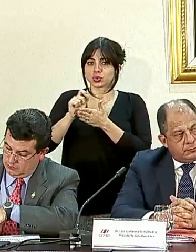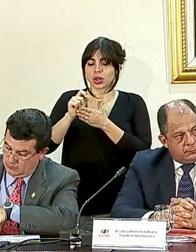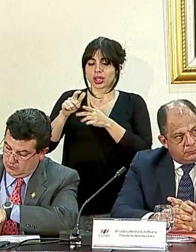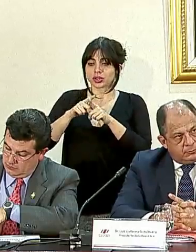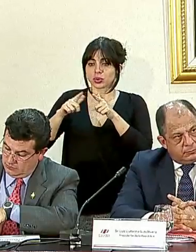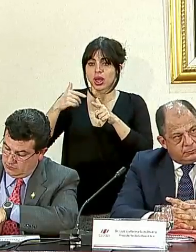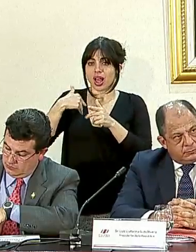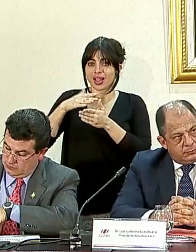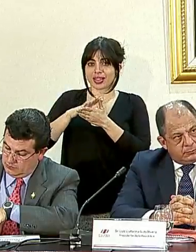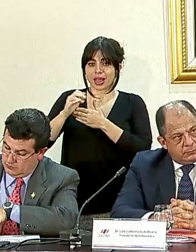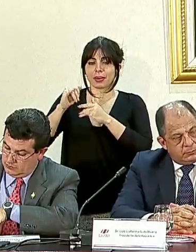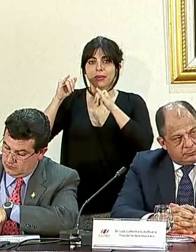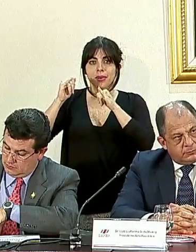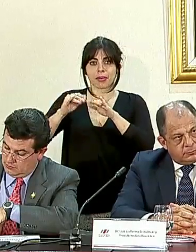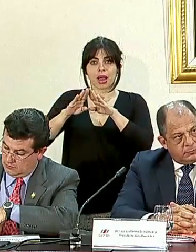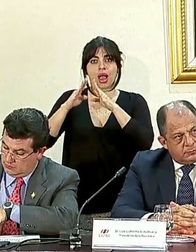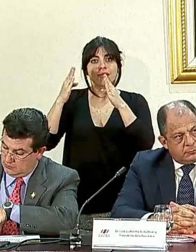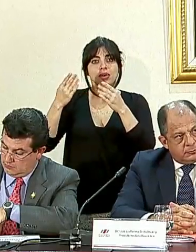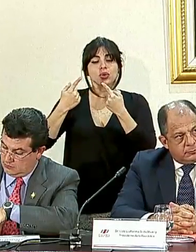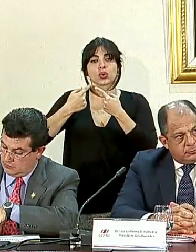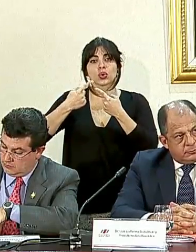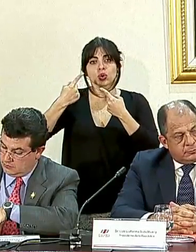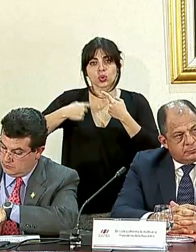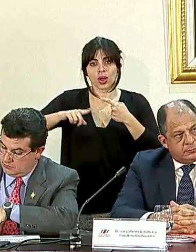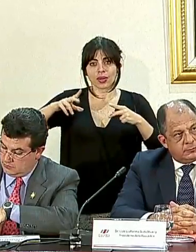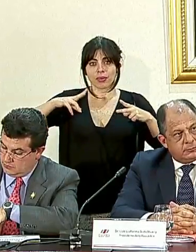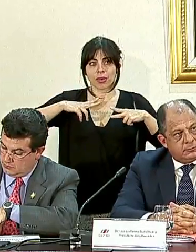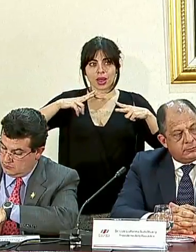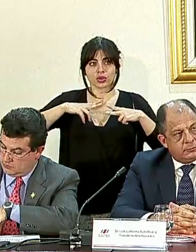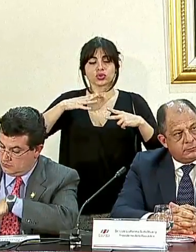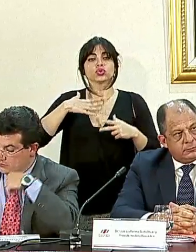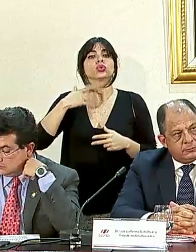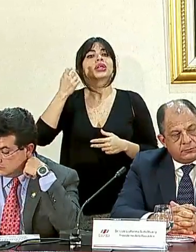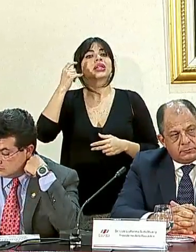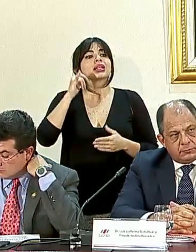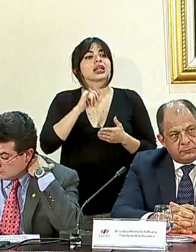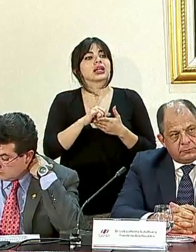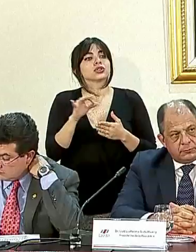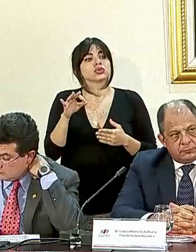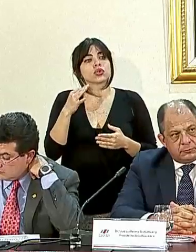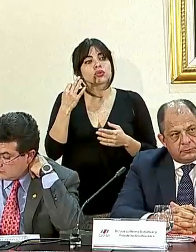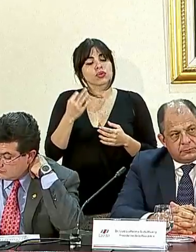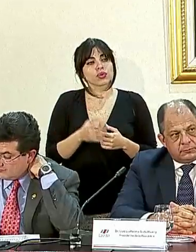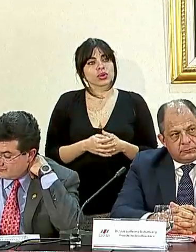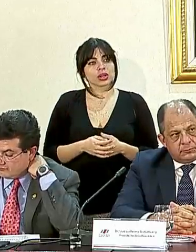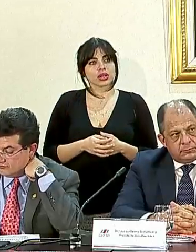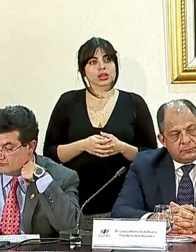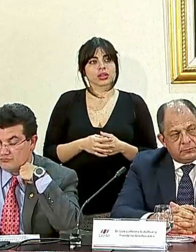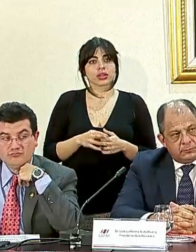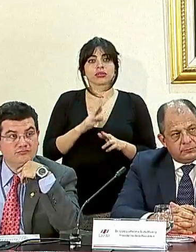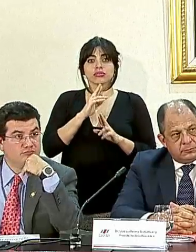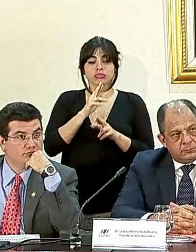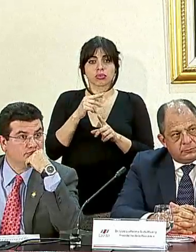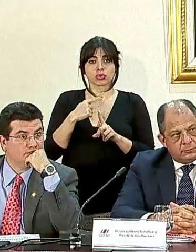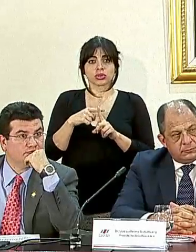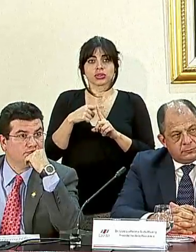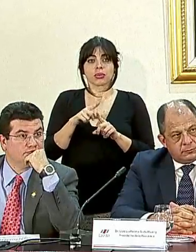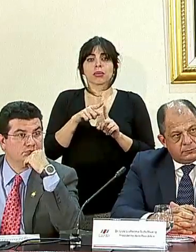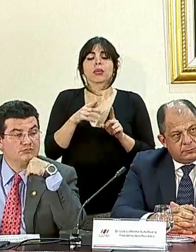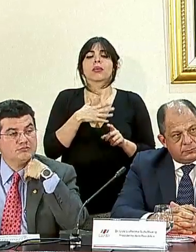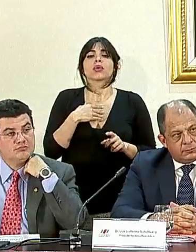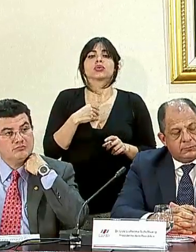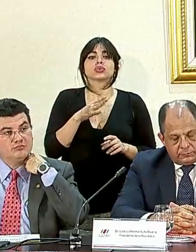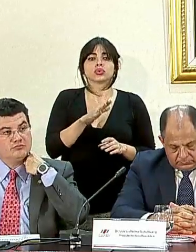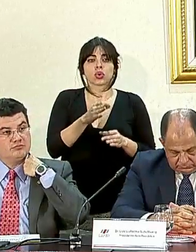zonas afectadas, permanecieran abiertas durante las vacaciones. Yo entiendo que esto fue resuelto positivamente, pero me gustaría